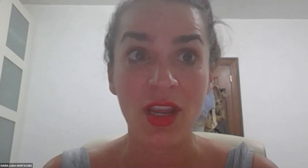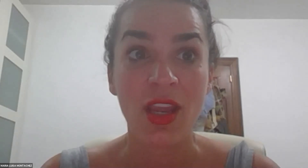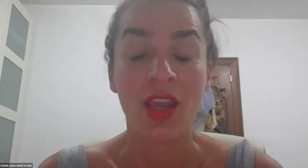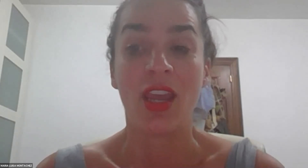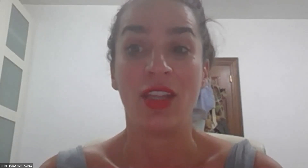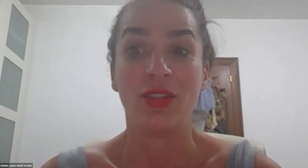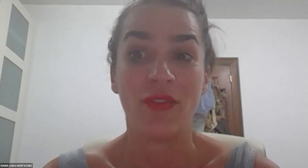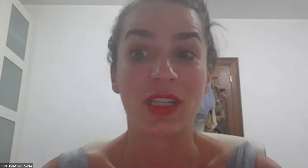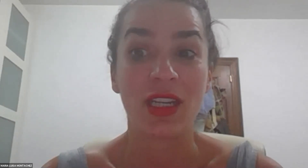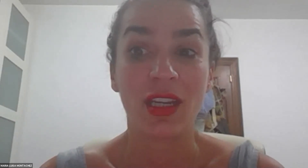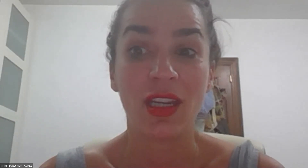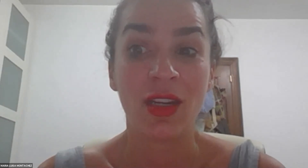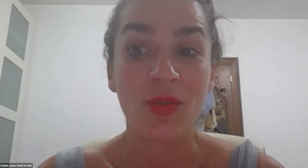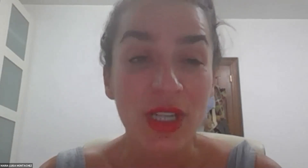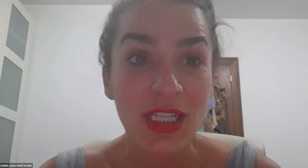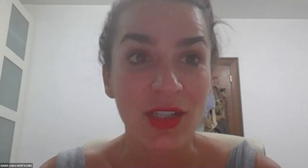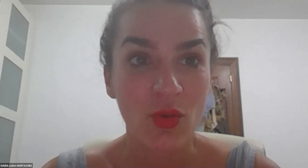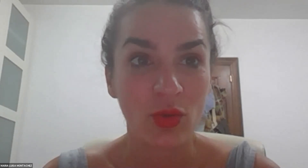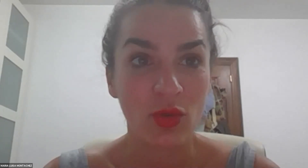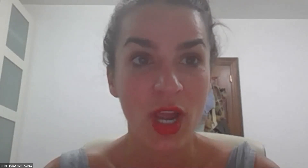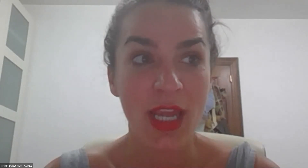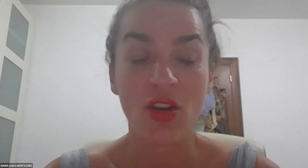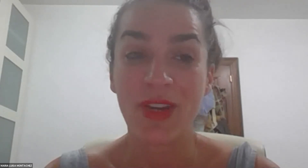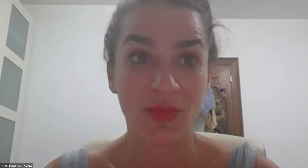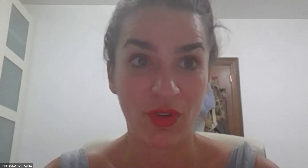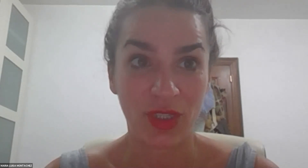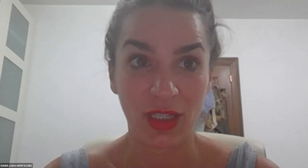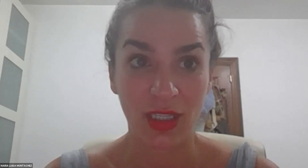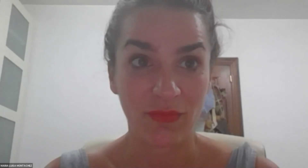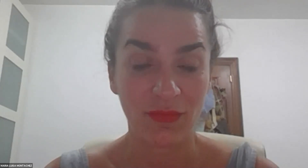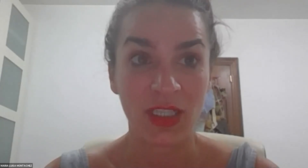comunicarnos. Entonces, incluirse en su cultura